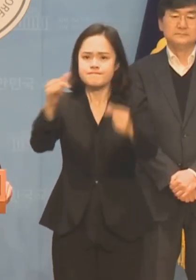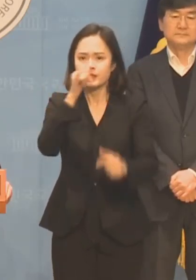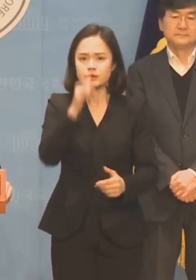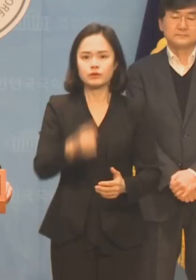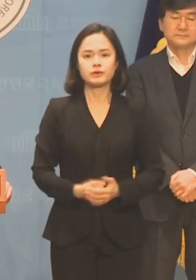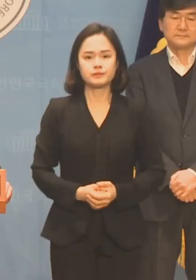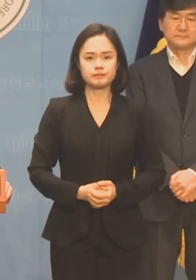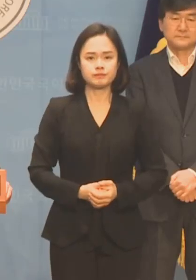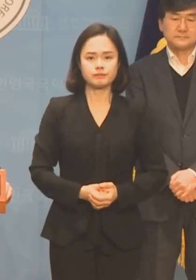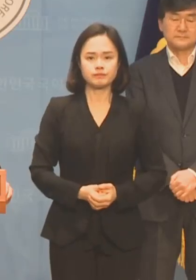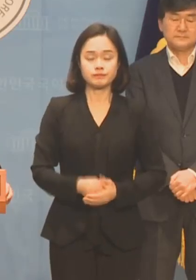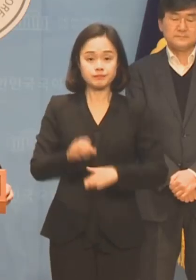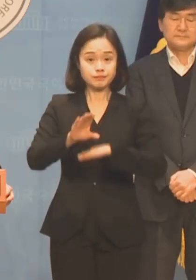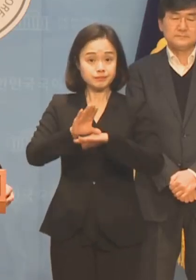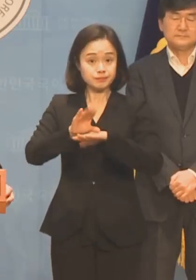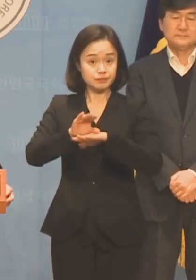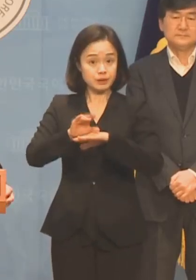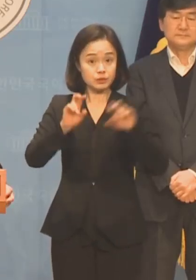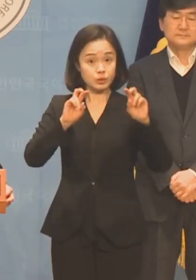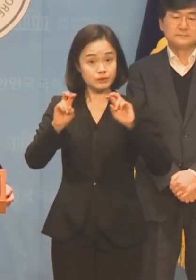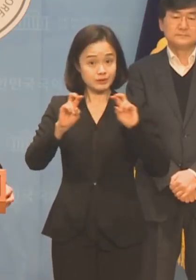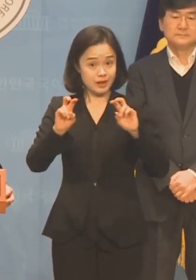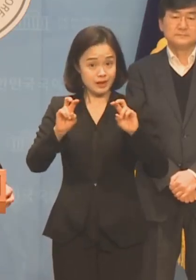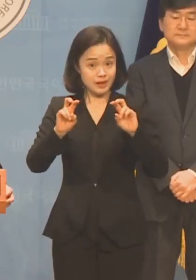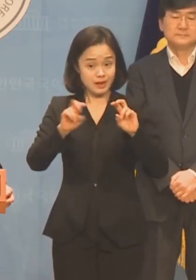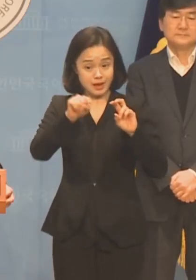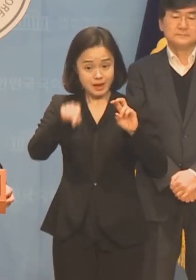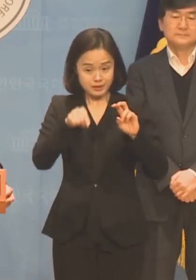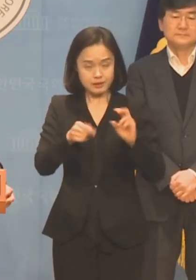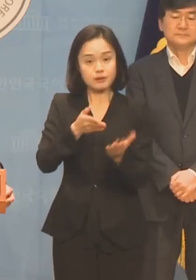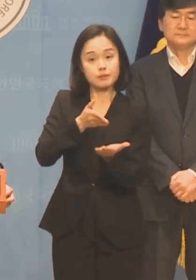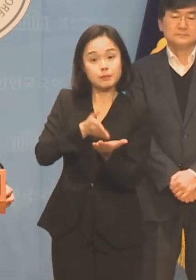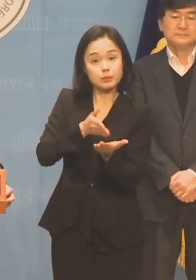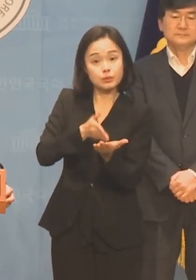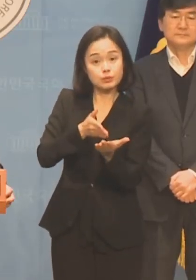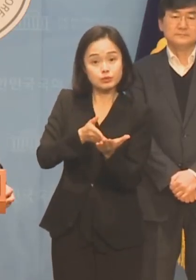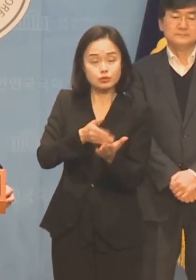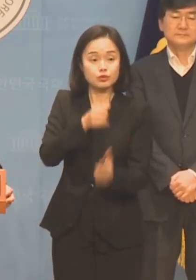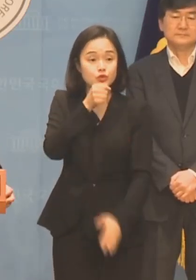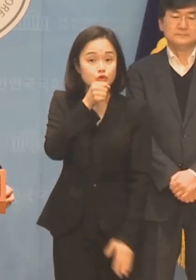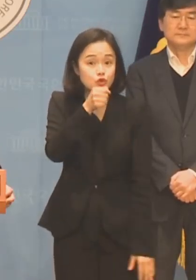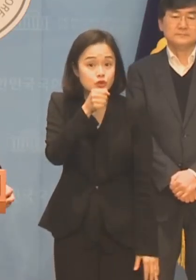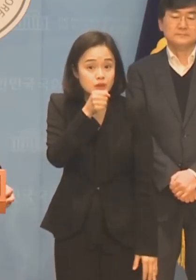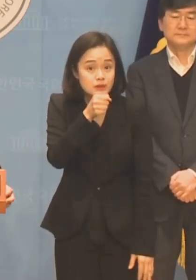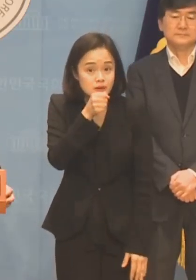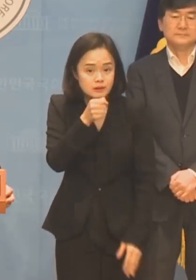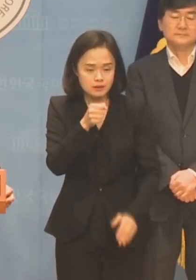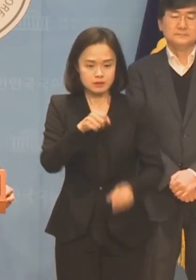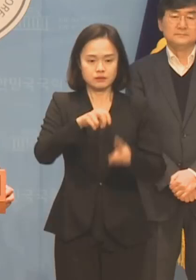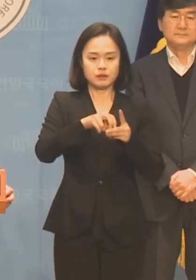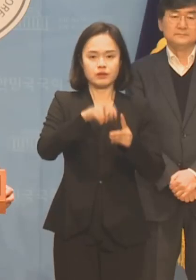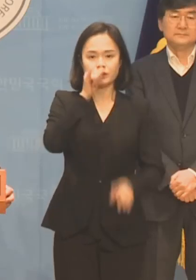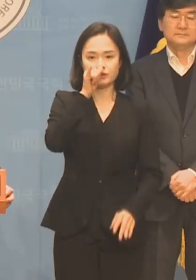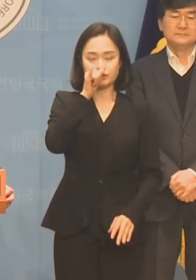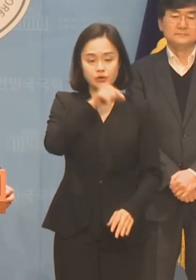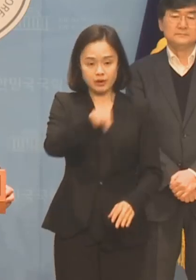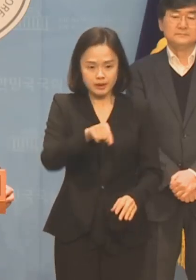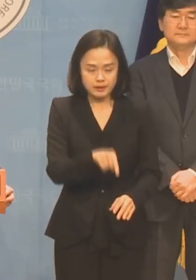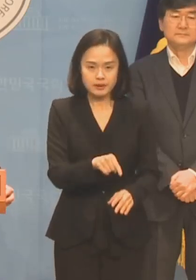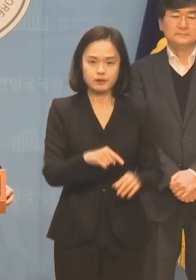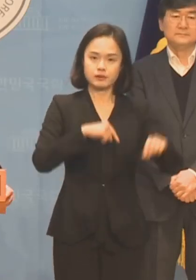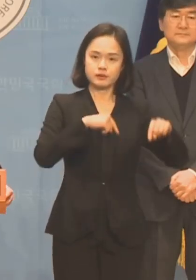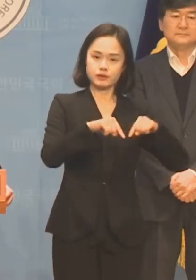방송사는 방송사 내에 보도국 취재센터라는 곳이 있습니다. 거기에 이제 정치부, 사회부, 경제부,